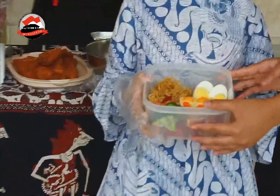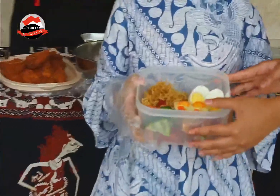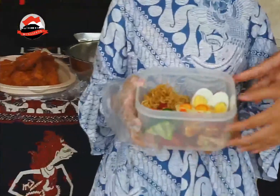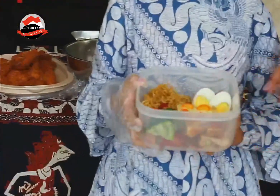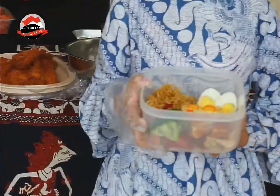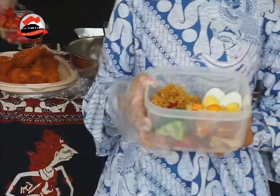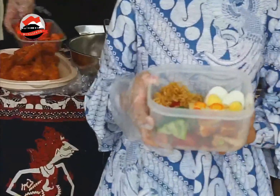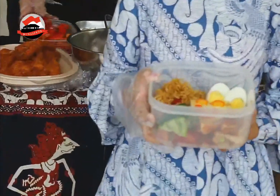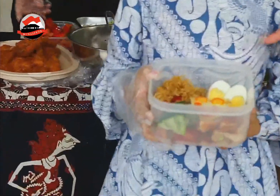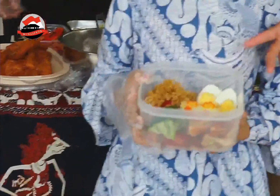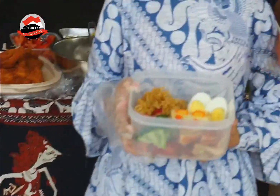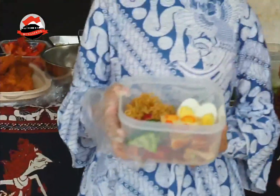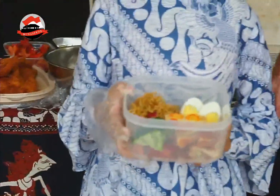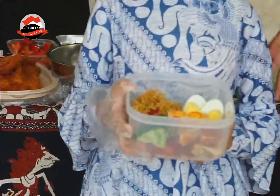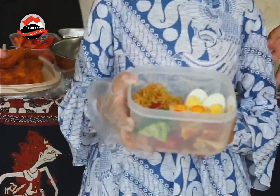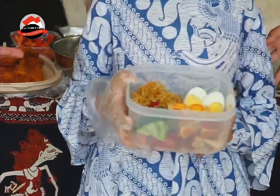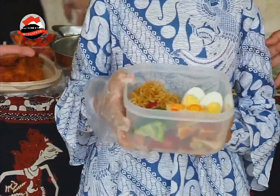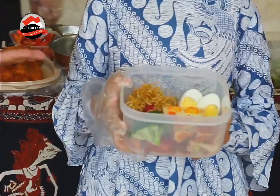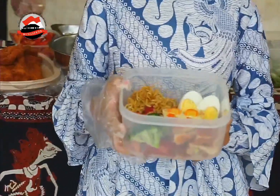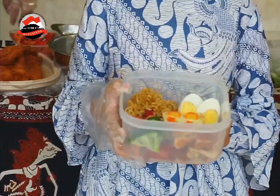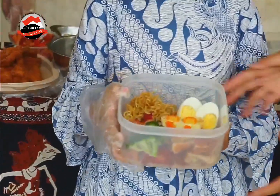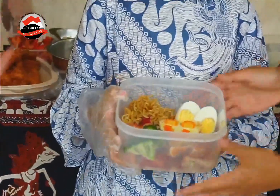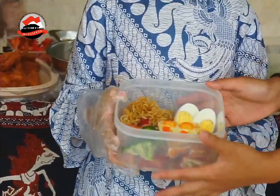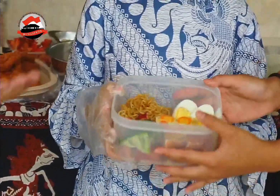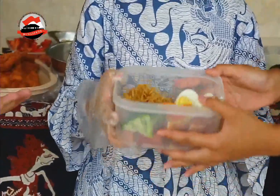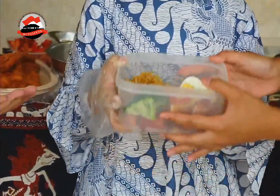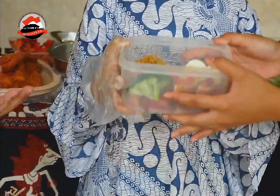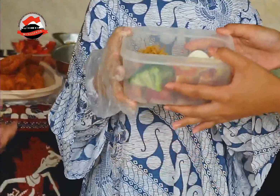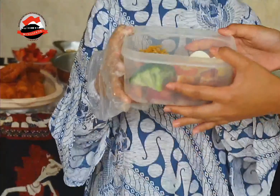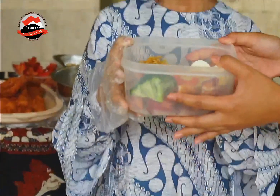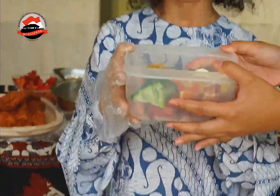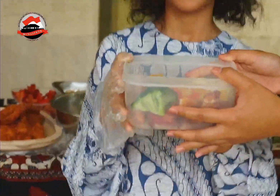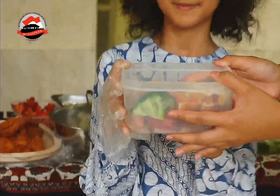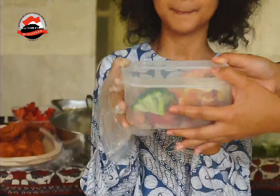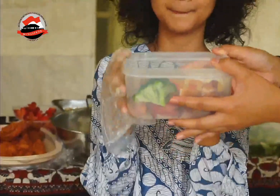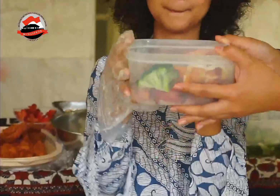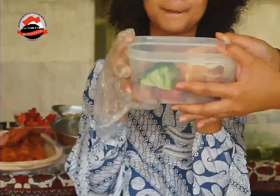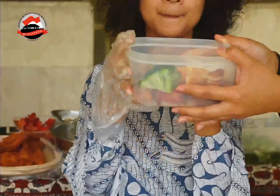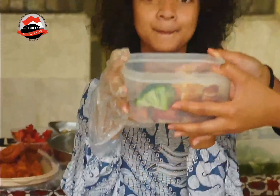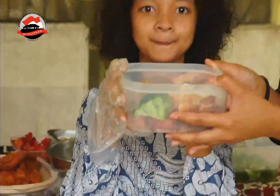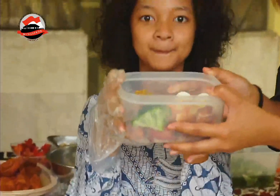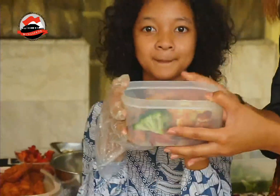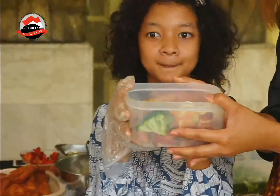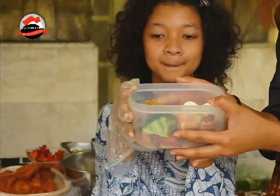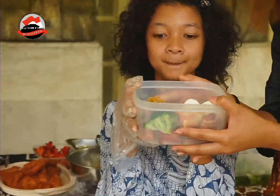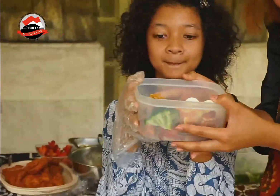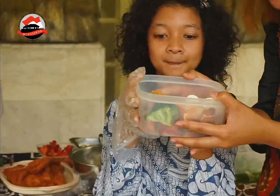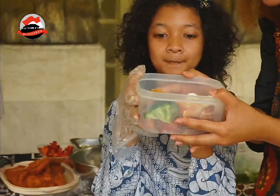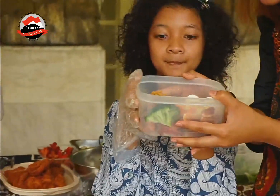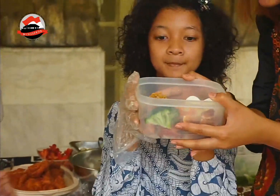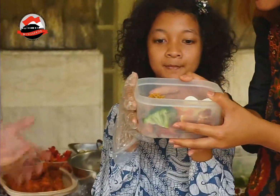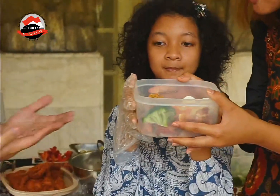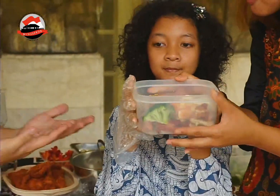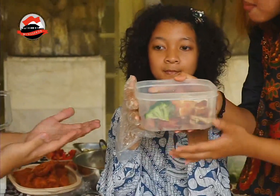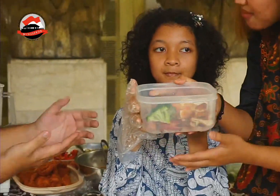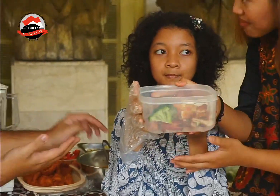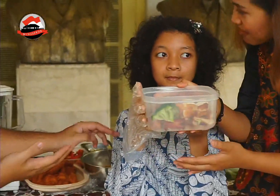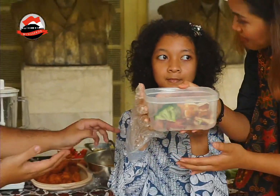Nah, kalau ini apa boleh dijelasin? Mungkin ada mau dijelasin pakai boleh kak Dinda pegangin?